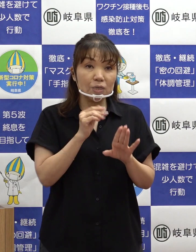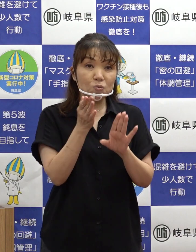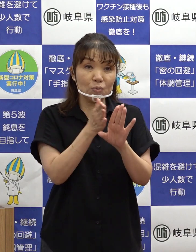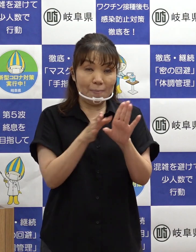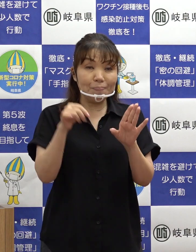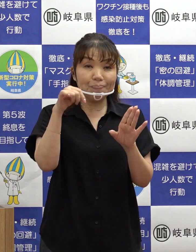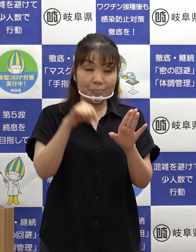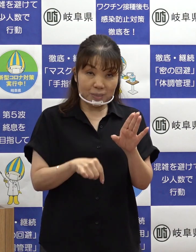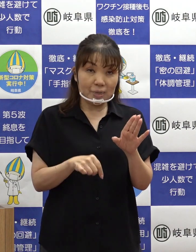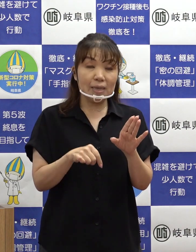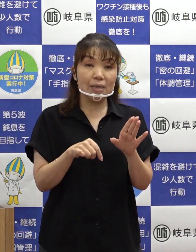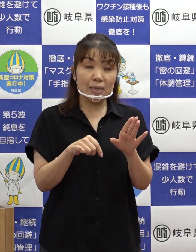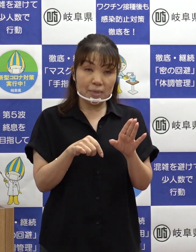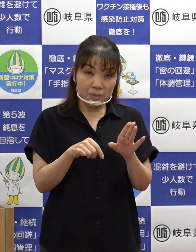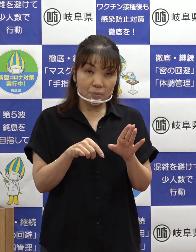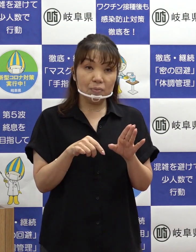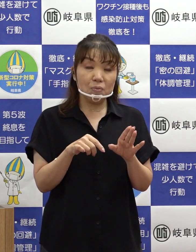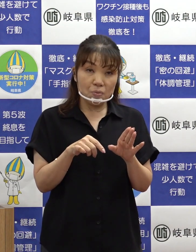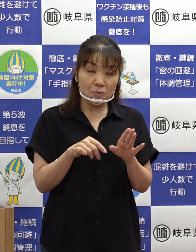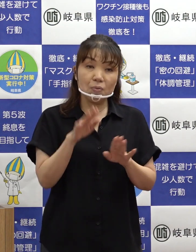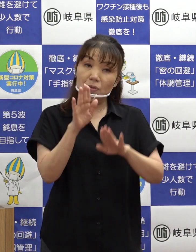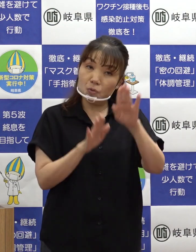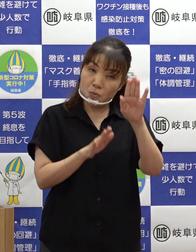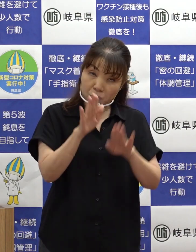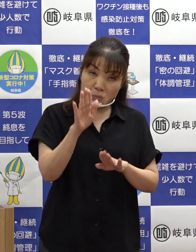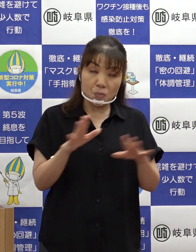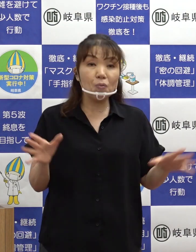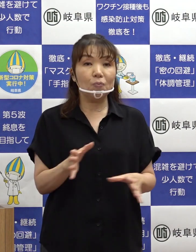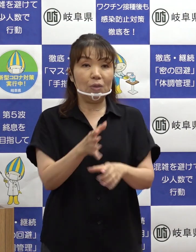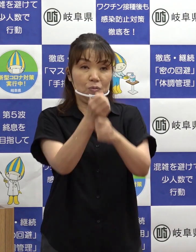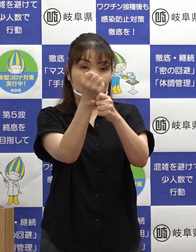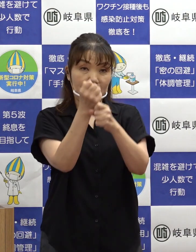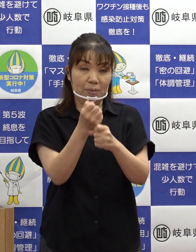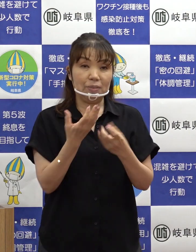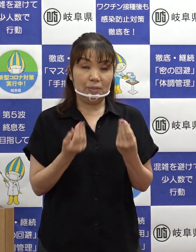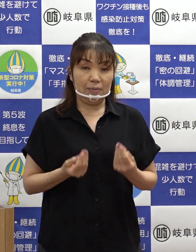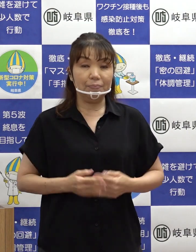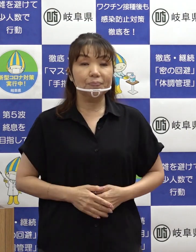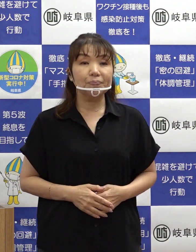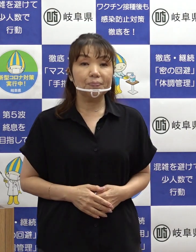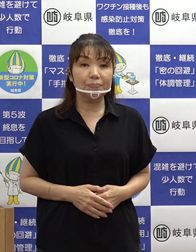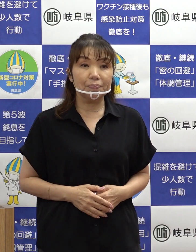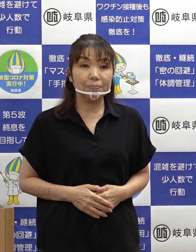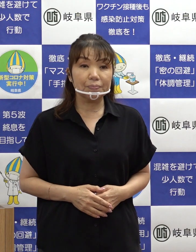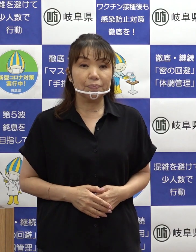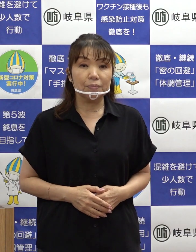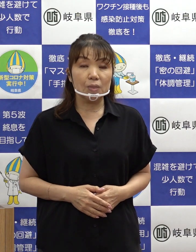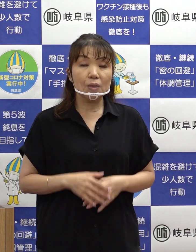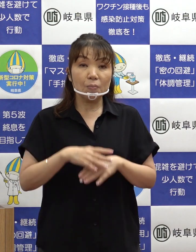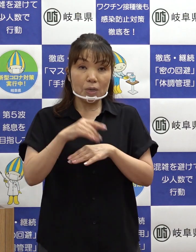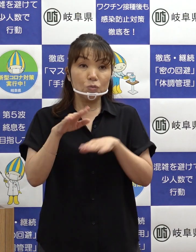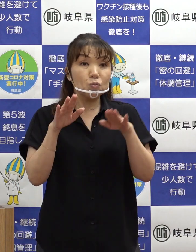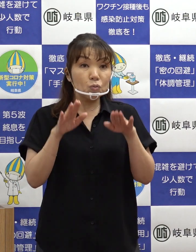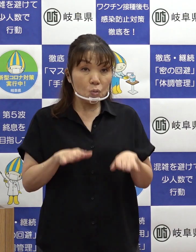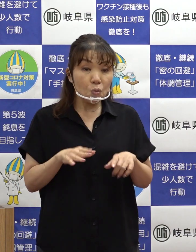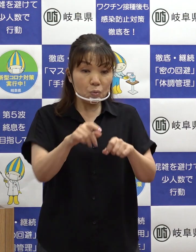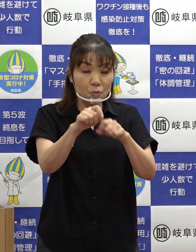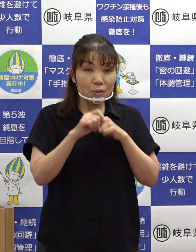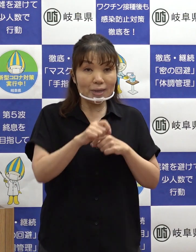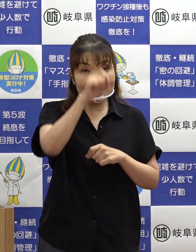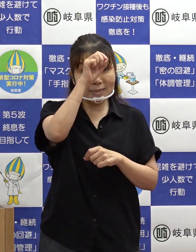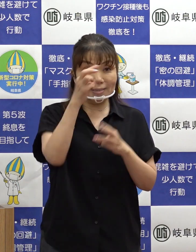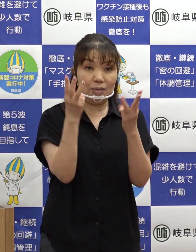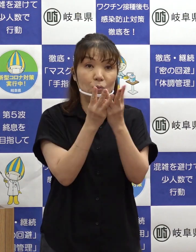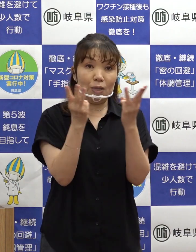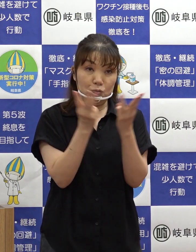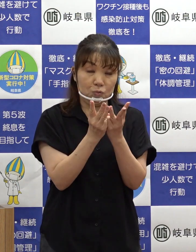での、立ち位置といいますか、考え方をまとめさせていただきましたので、ご報告します。まず本日 の感染者の状況から申